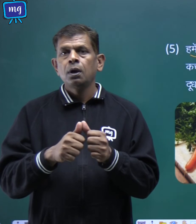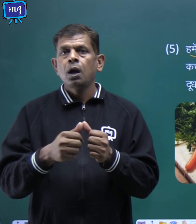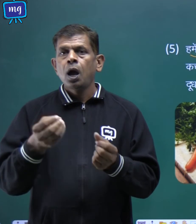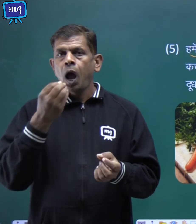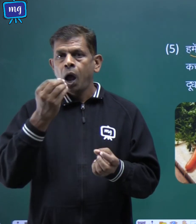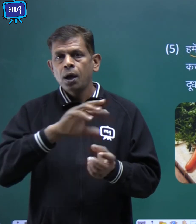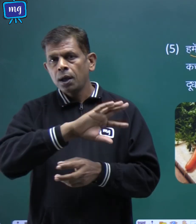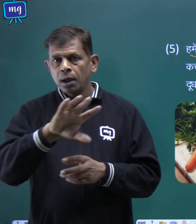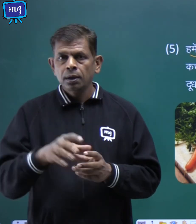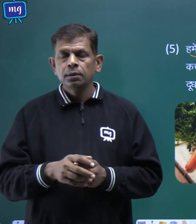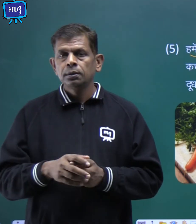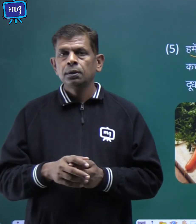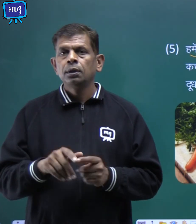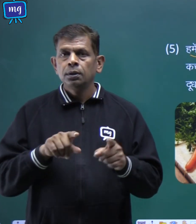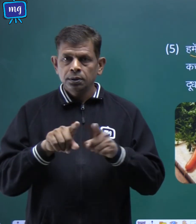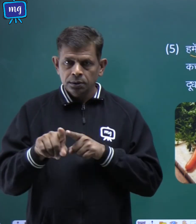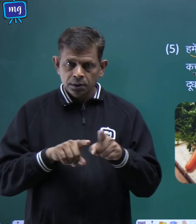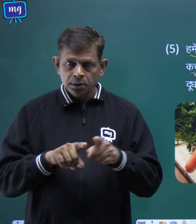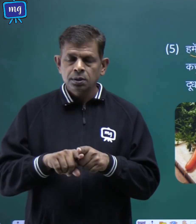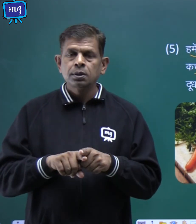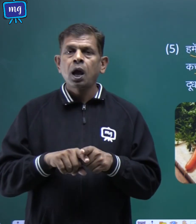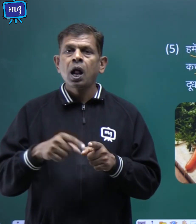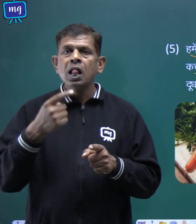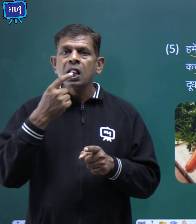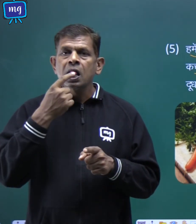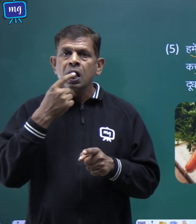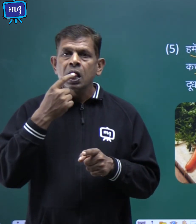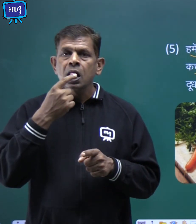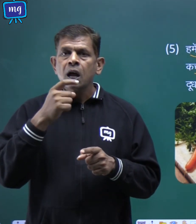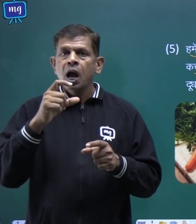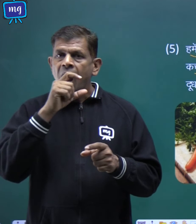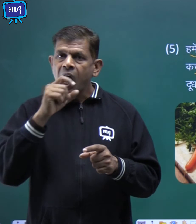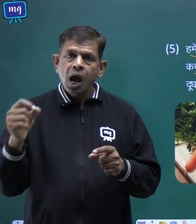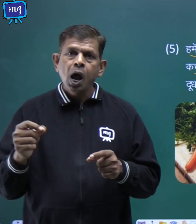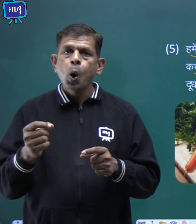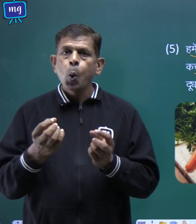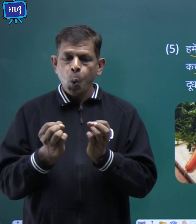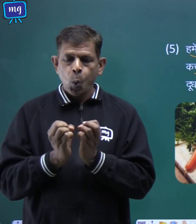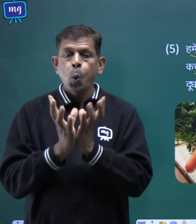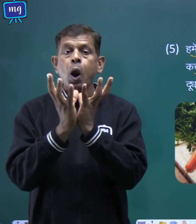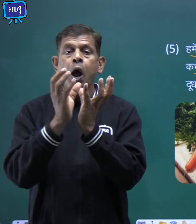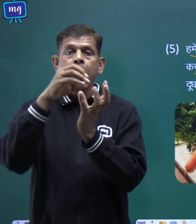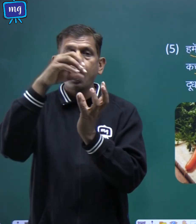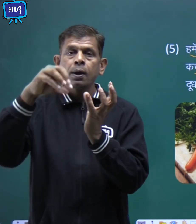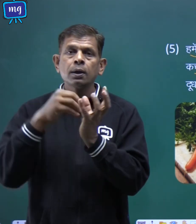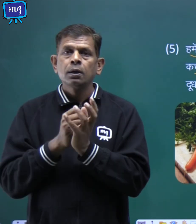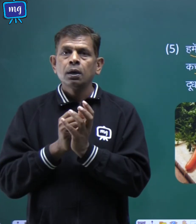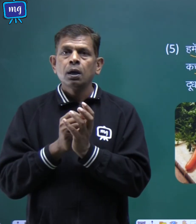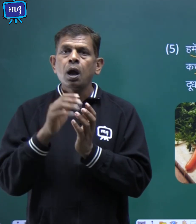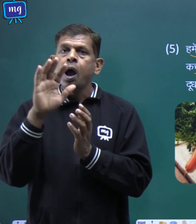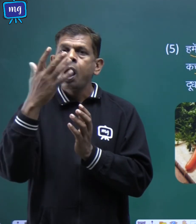आहार जैसे कच्ची गाजर, फूल गोभी,